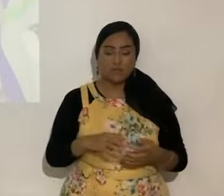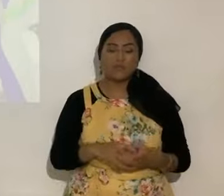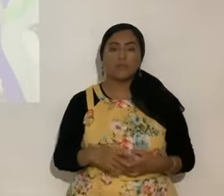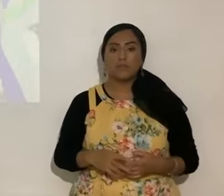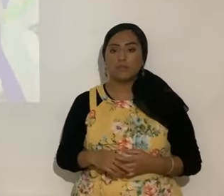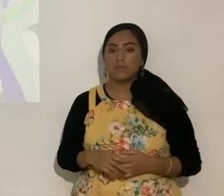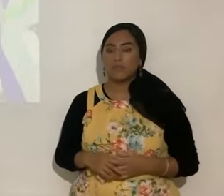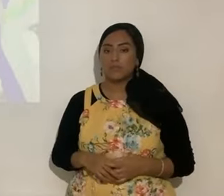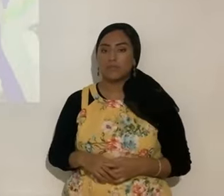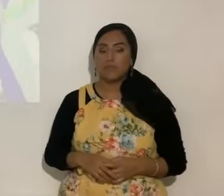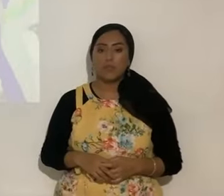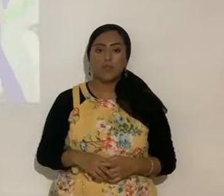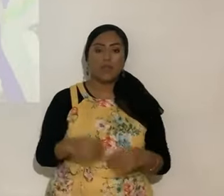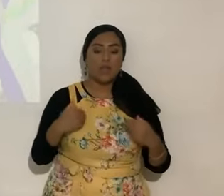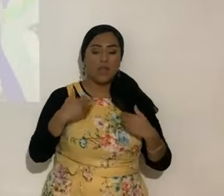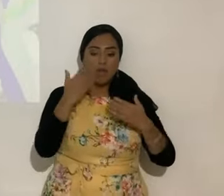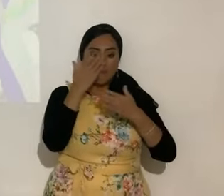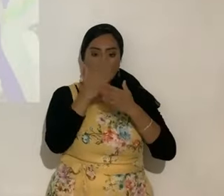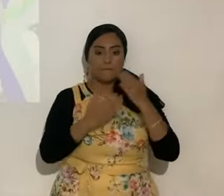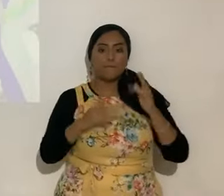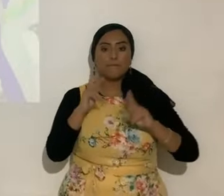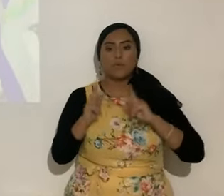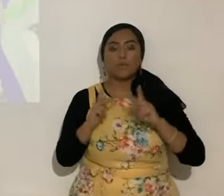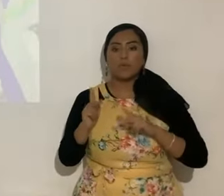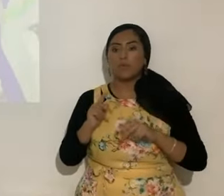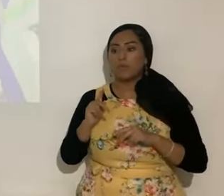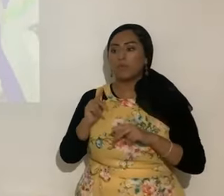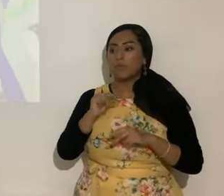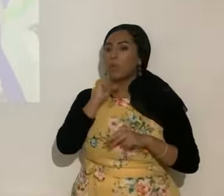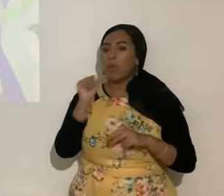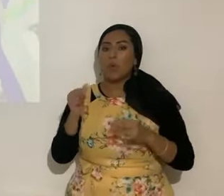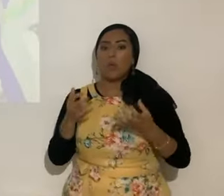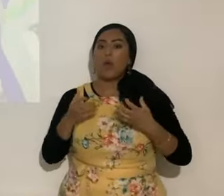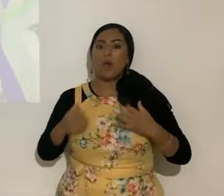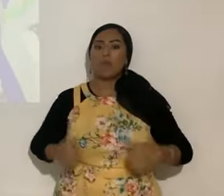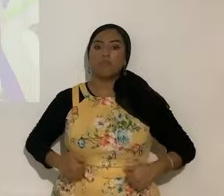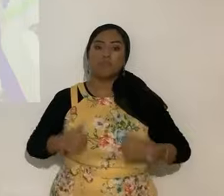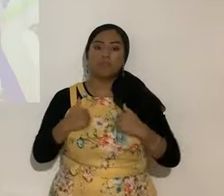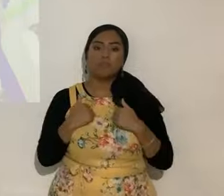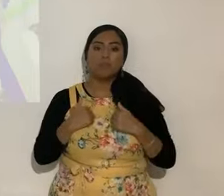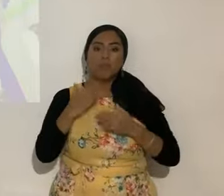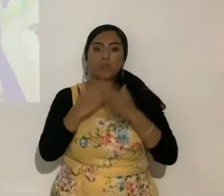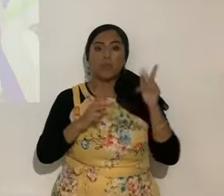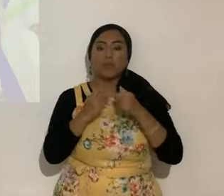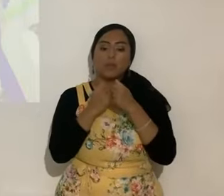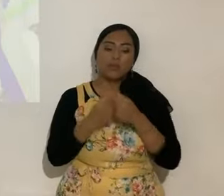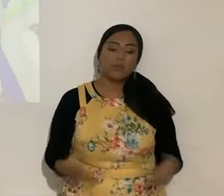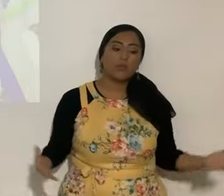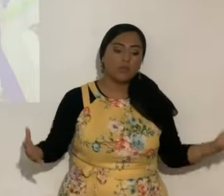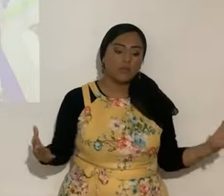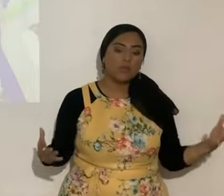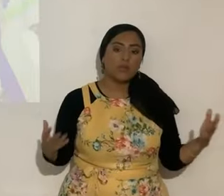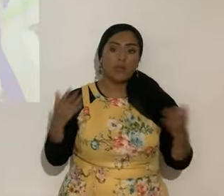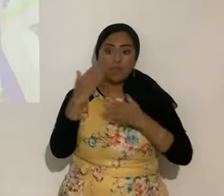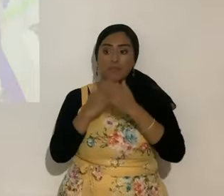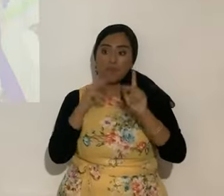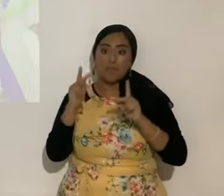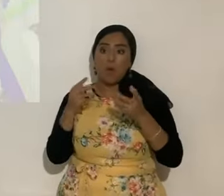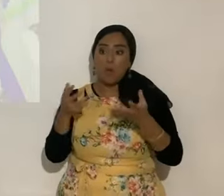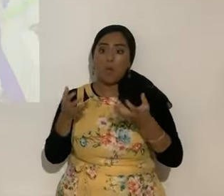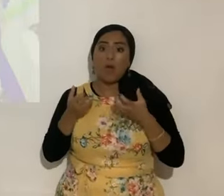ahora, hay quienes no tienen, deseo de vivir, eso es otra cosa, y tienen deseo, de